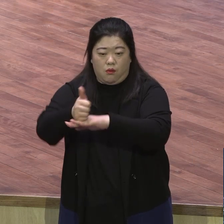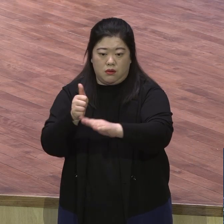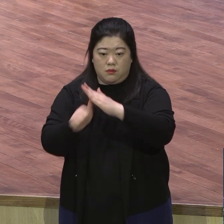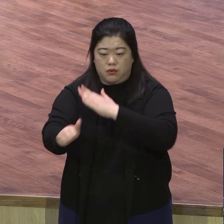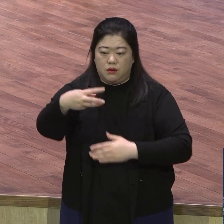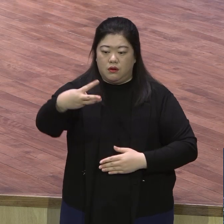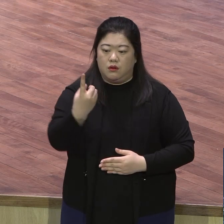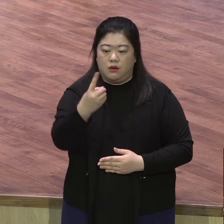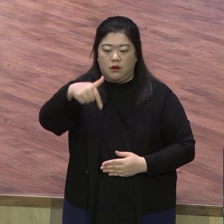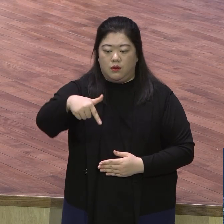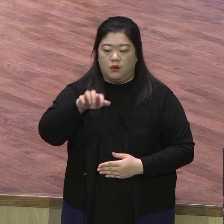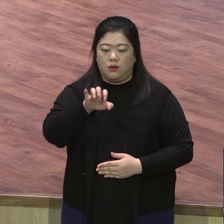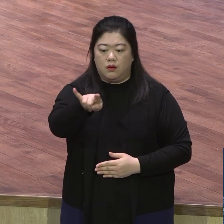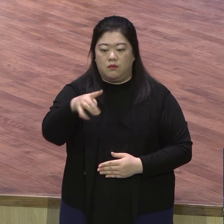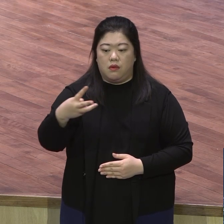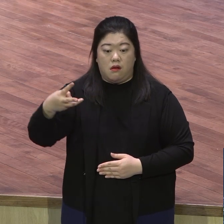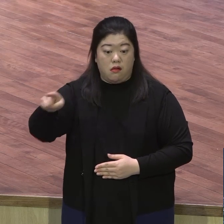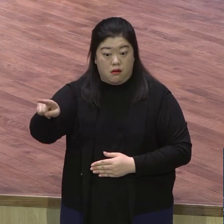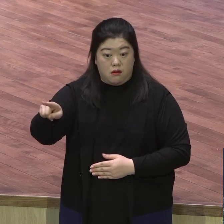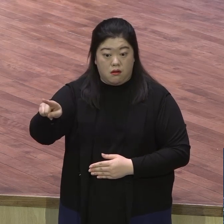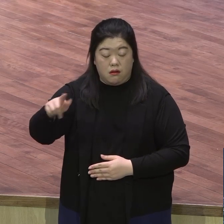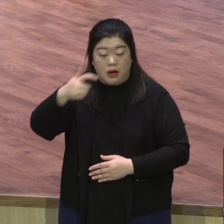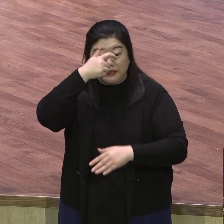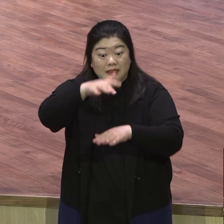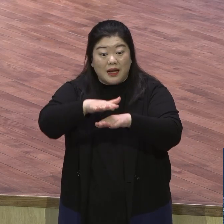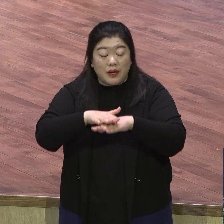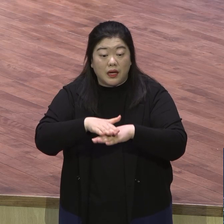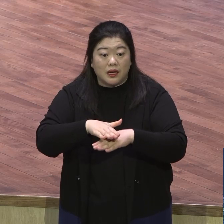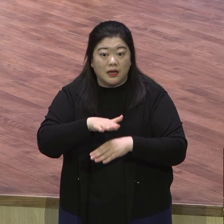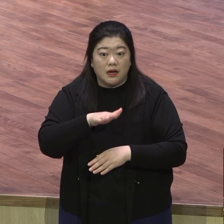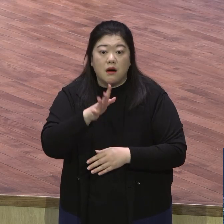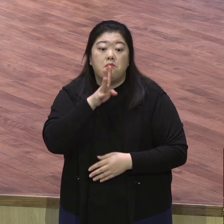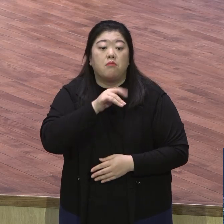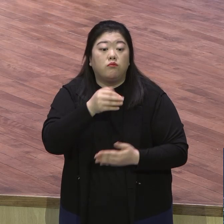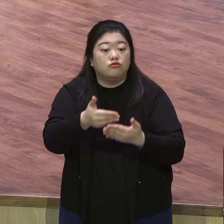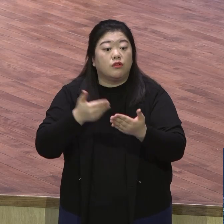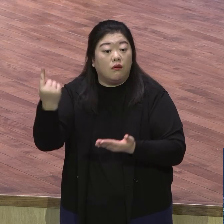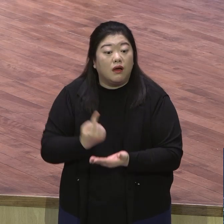예배 성공과 실패는 전날에 끝나버려요.